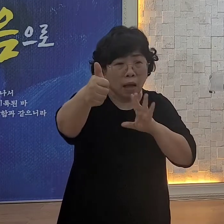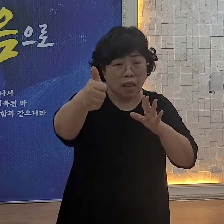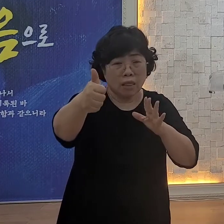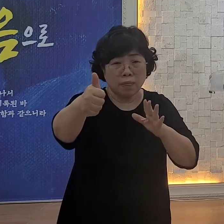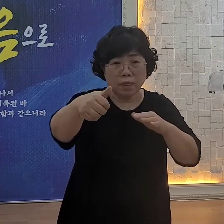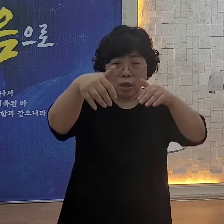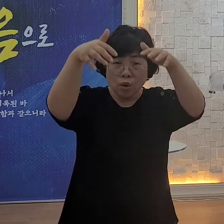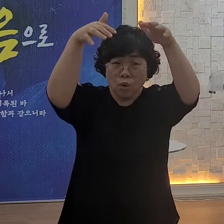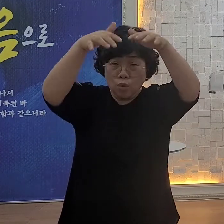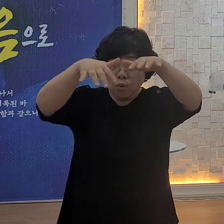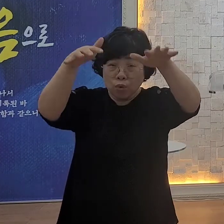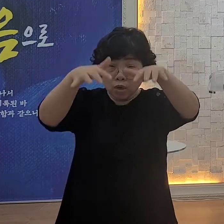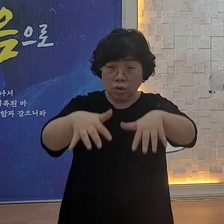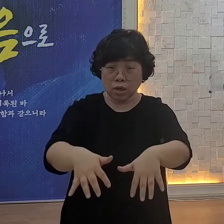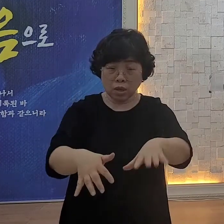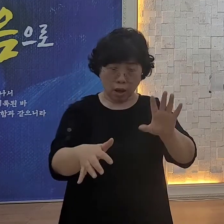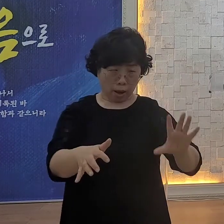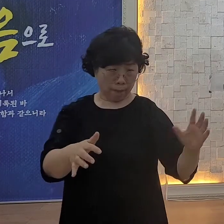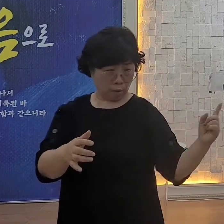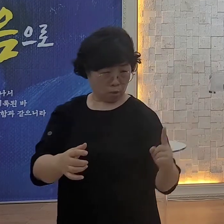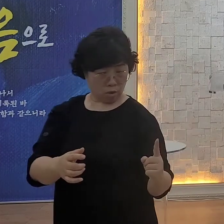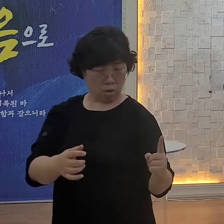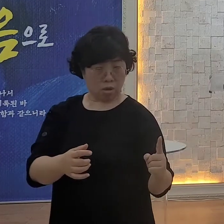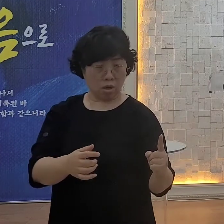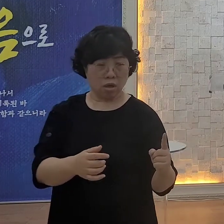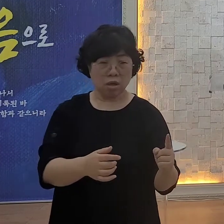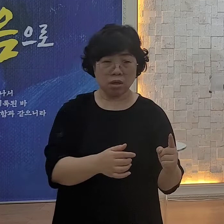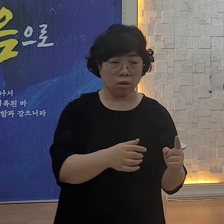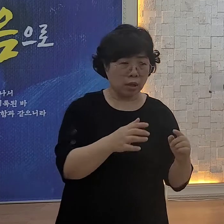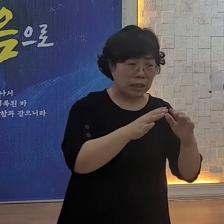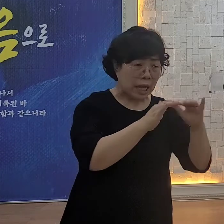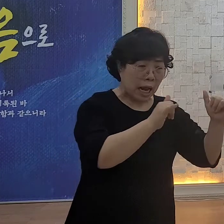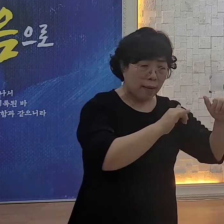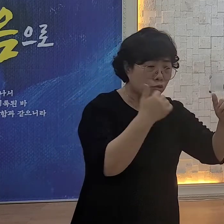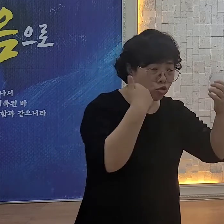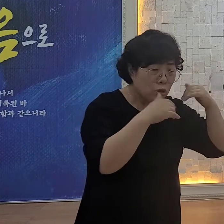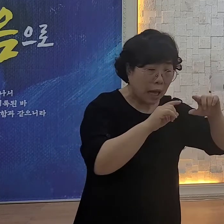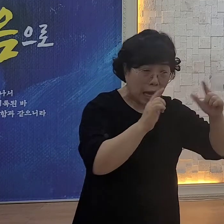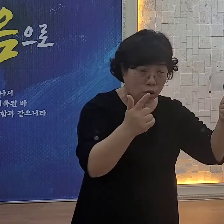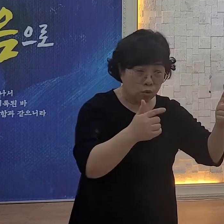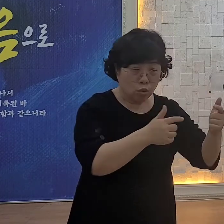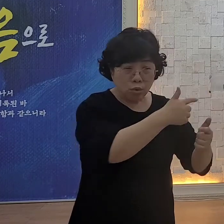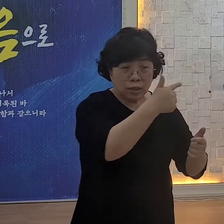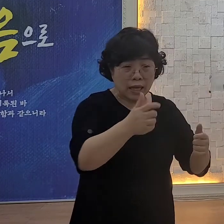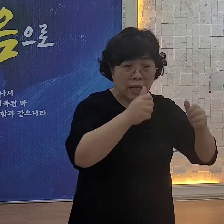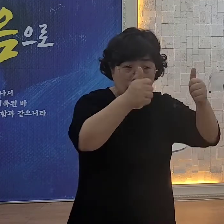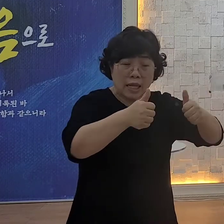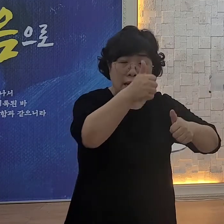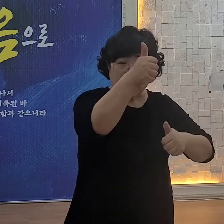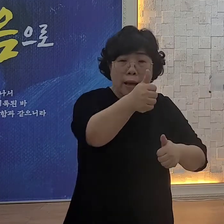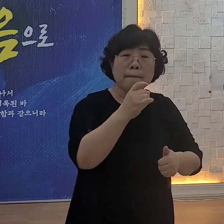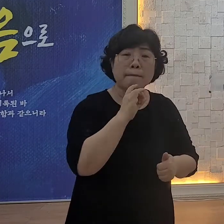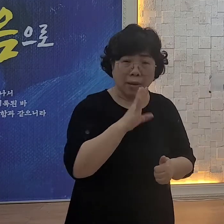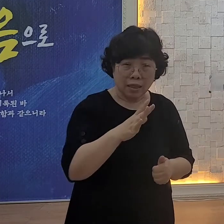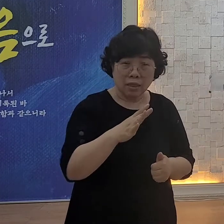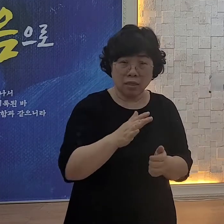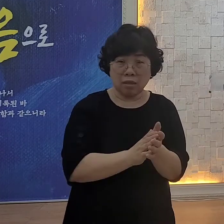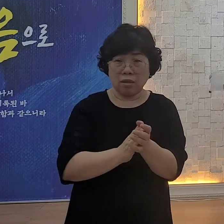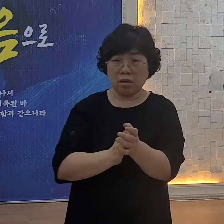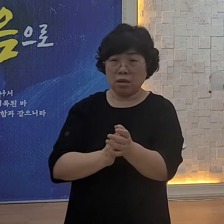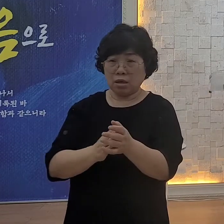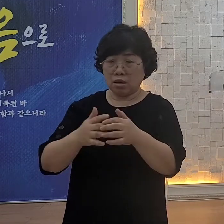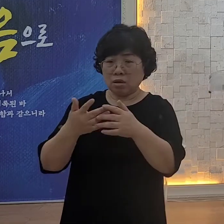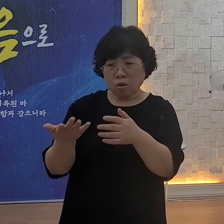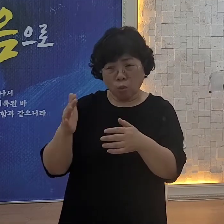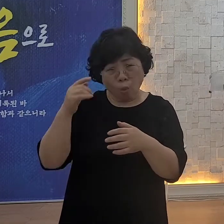계시다. 하나님의 임재. 그 앞에 맘대로 나가면 다 죽었어. 그런데 그 성전 휘장이 위에서부터